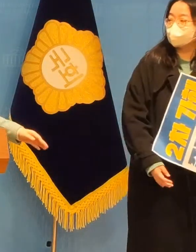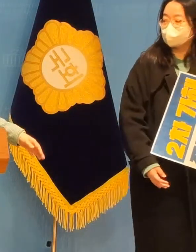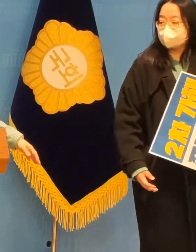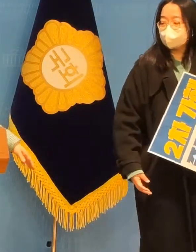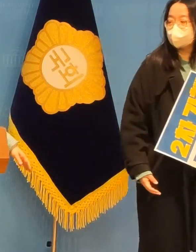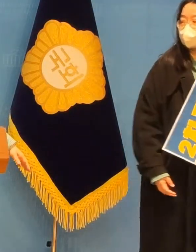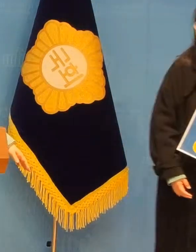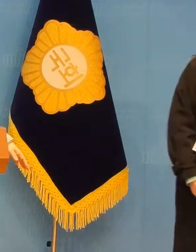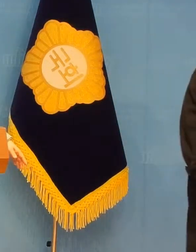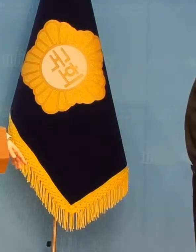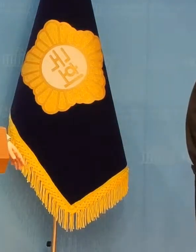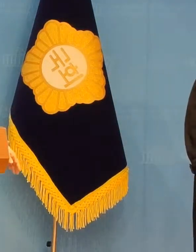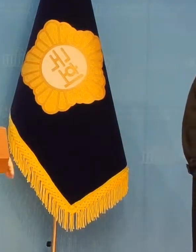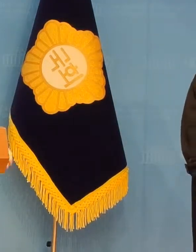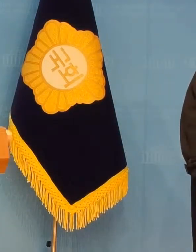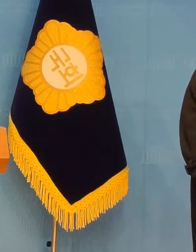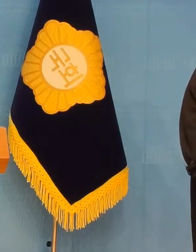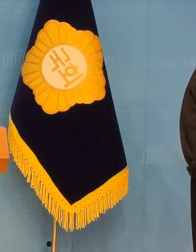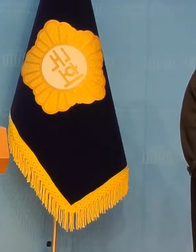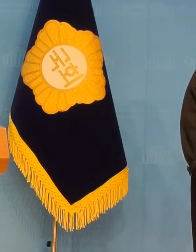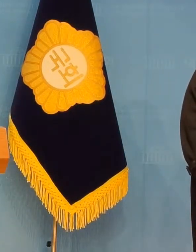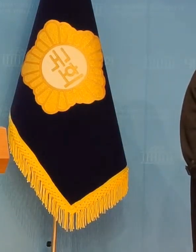이쪽으로 오세요.